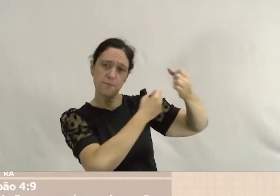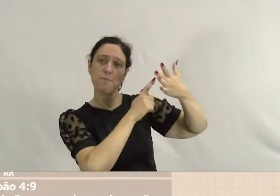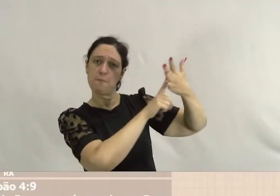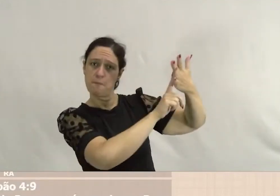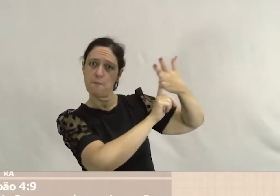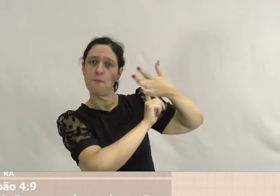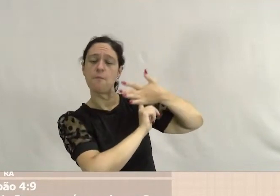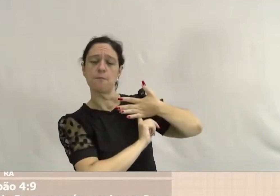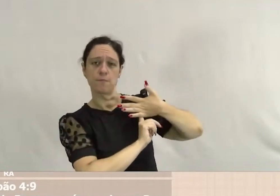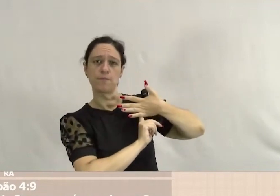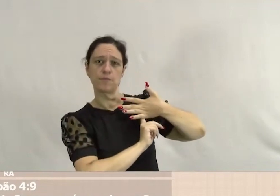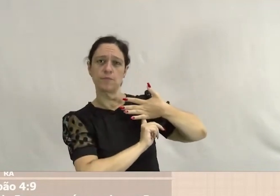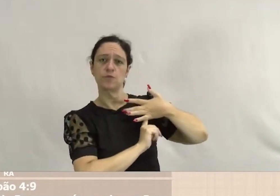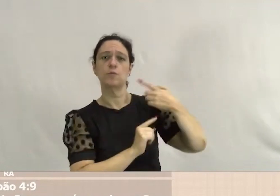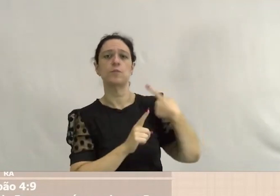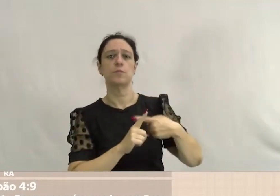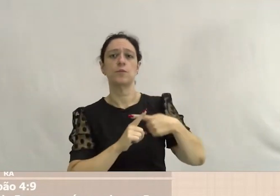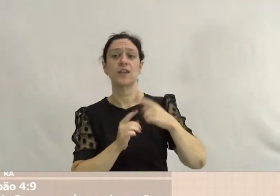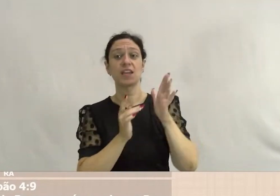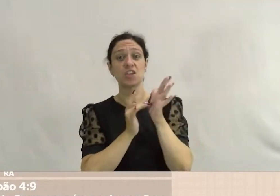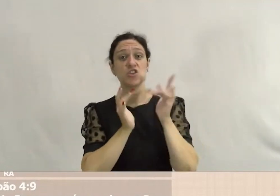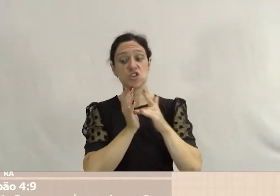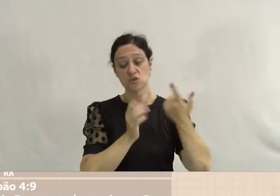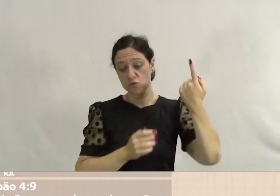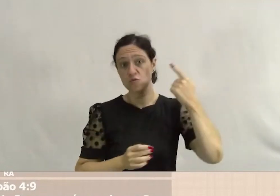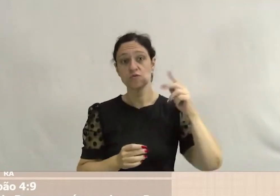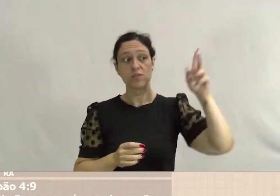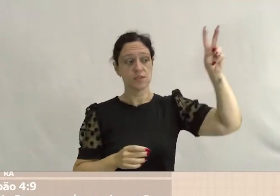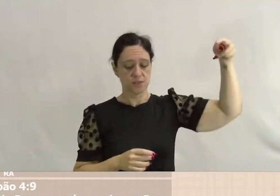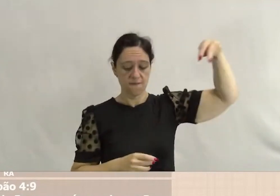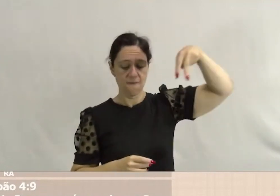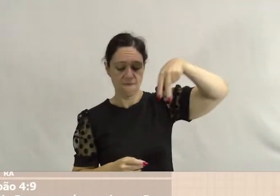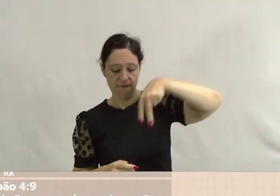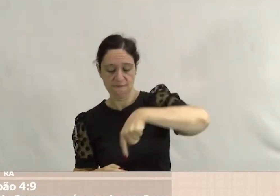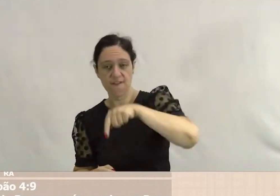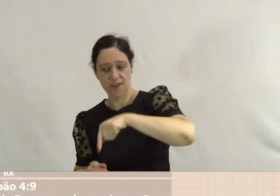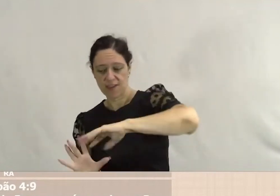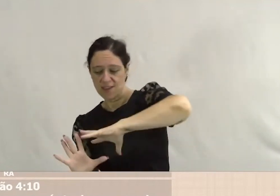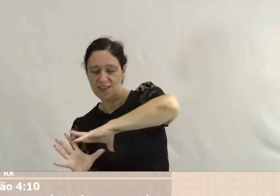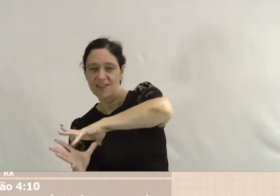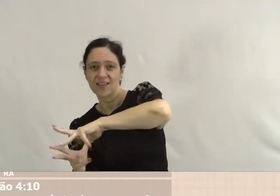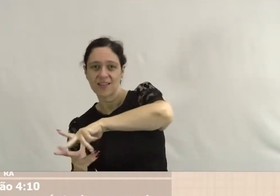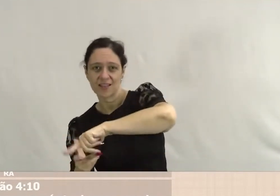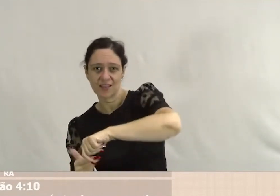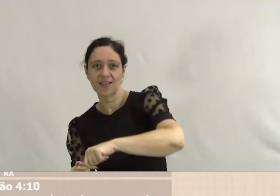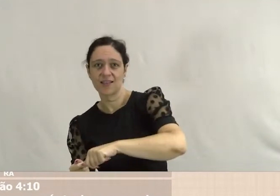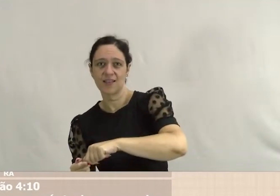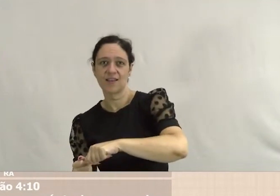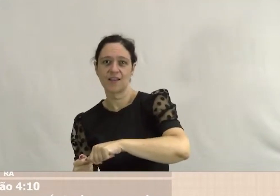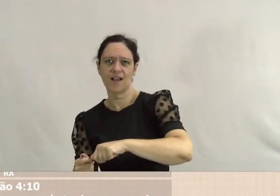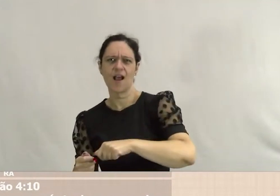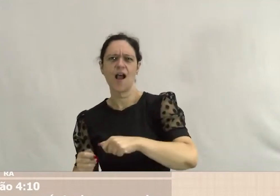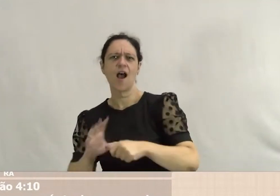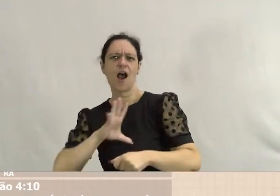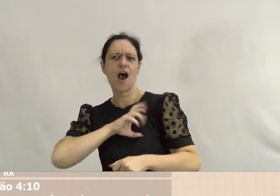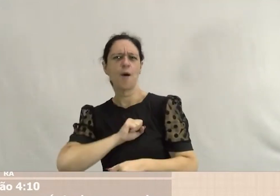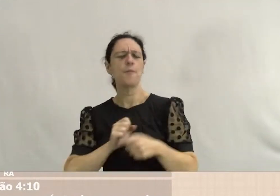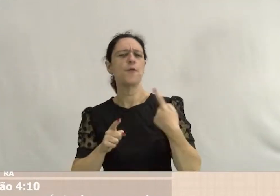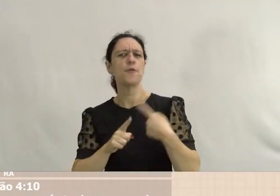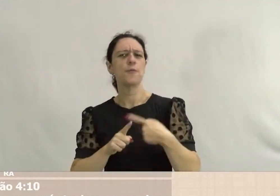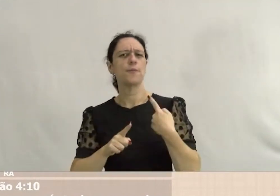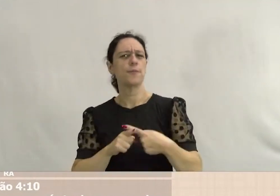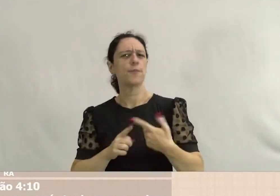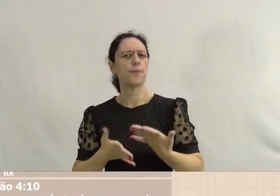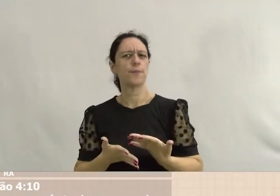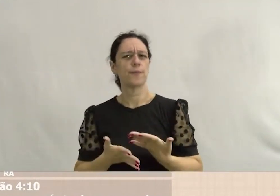Deus enviado o seu Filho unigênito ao mundo, para vivermos por meio dele. Nisso consiste o amor, não em que nós tenhamos